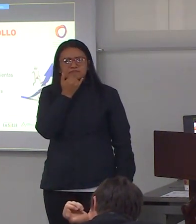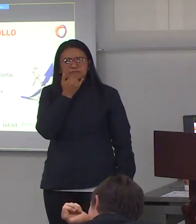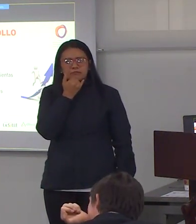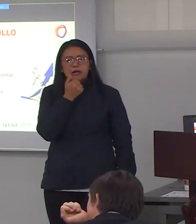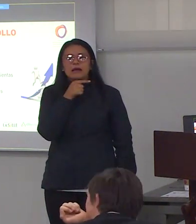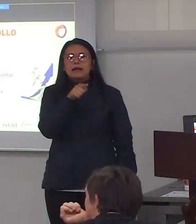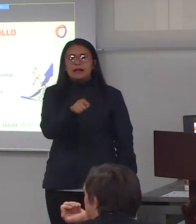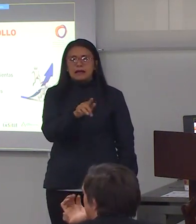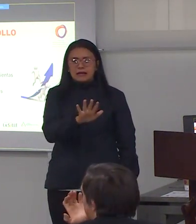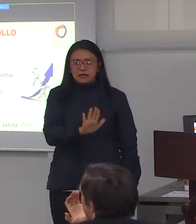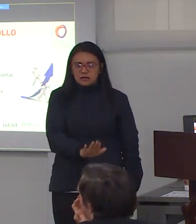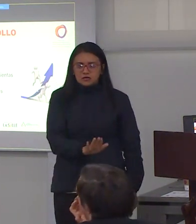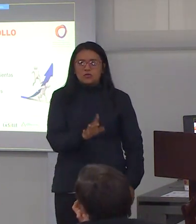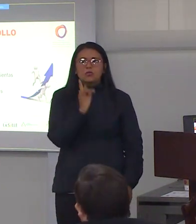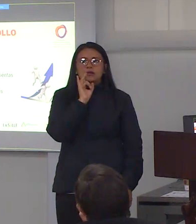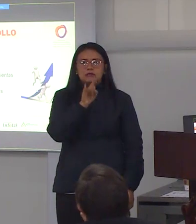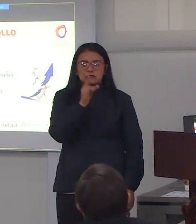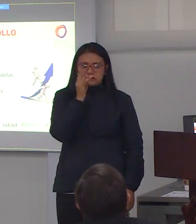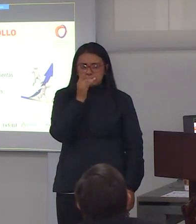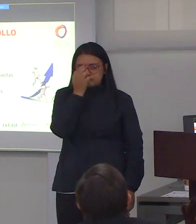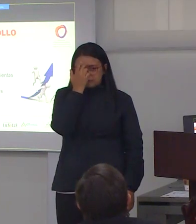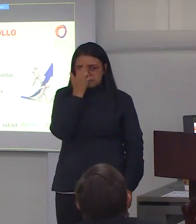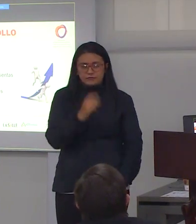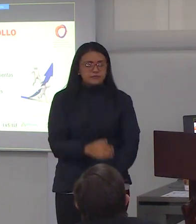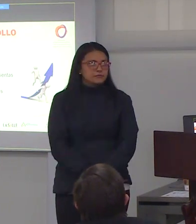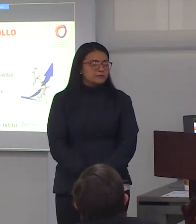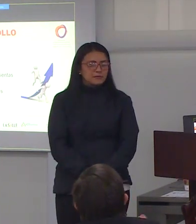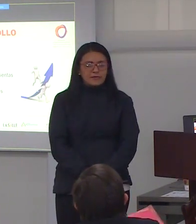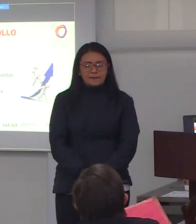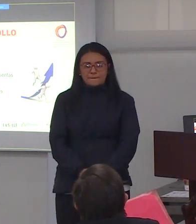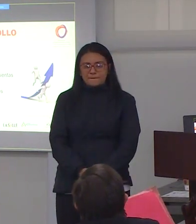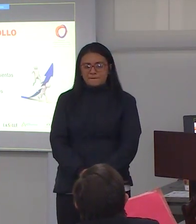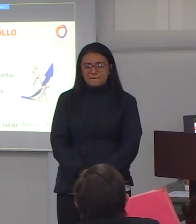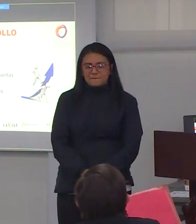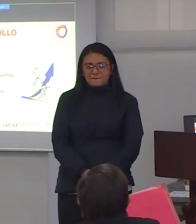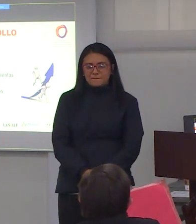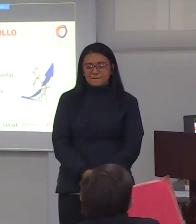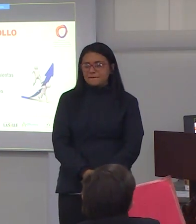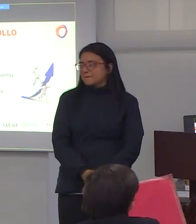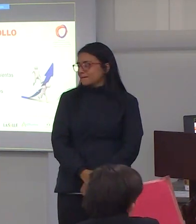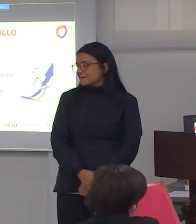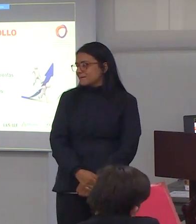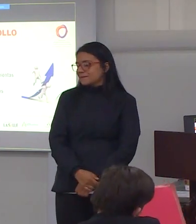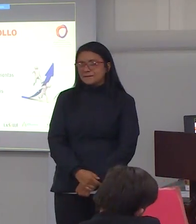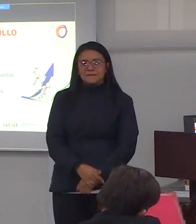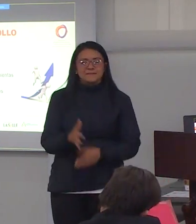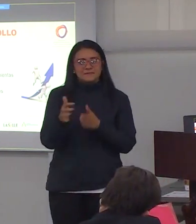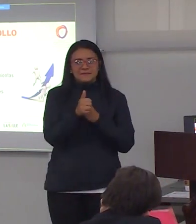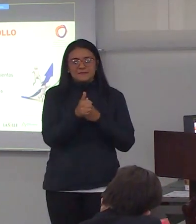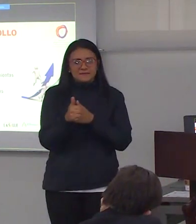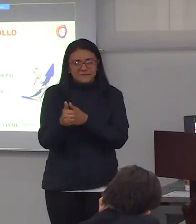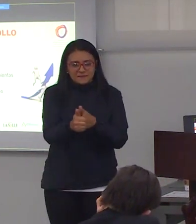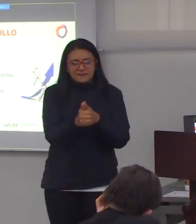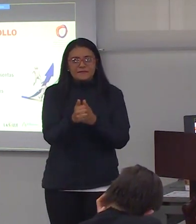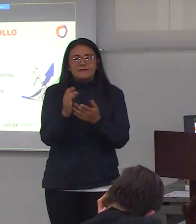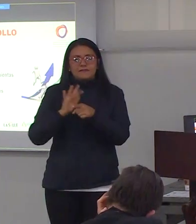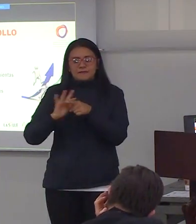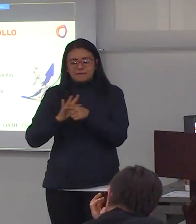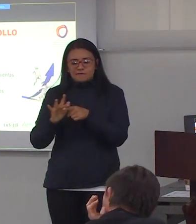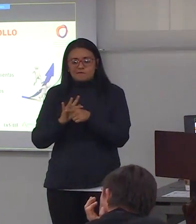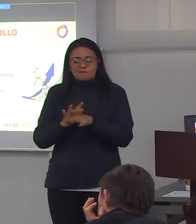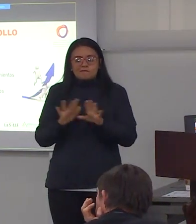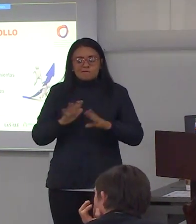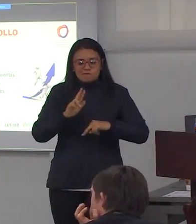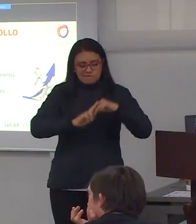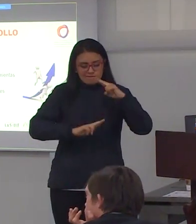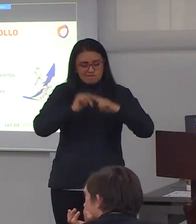pasa ahí obvio sí muy bien implementación de una caja de herramientas ruta a seguir y básicamente